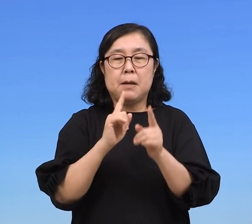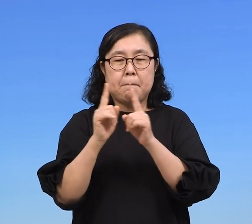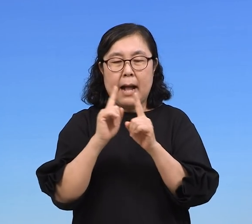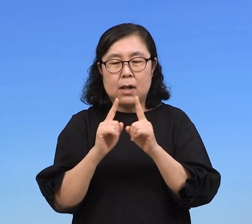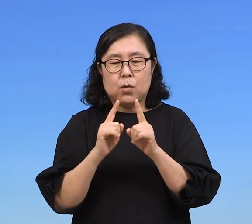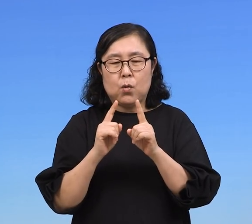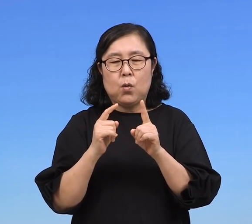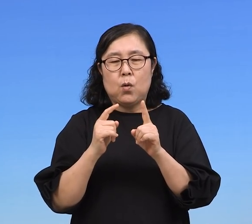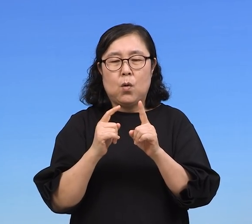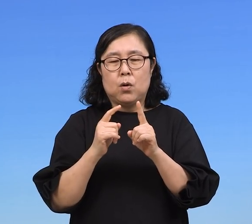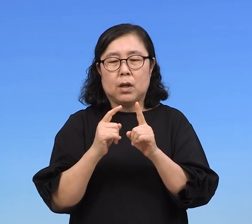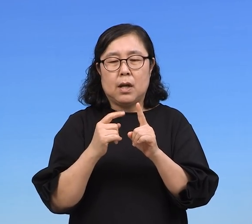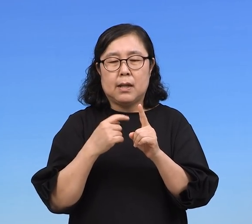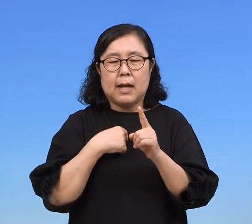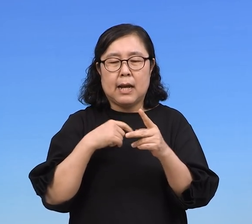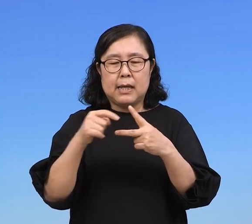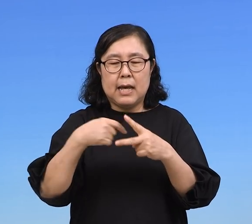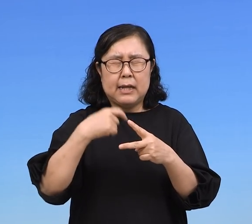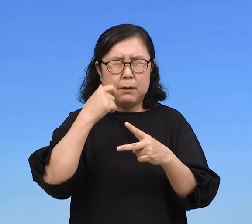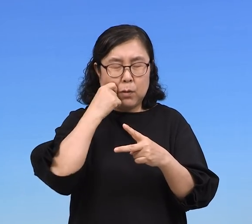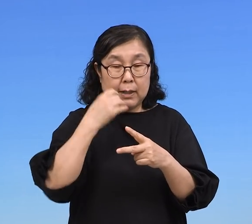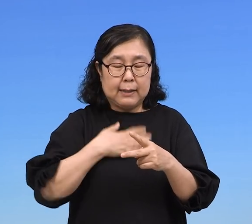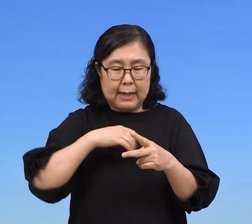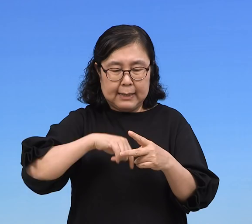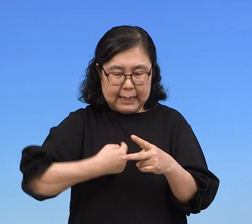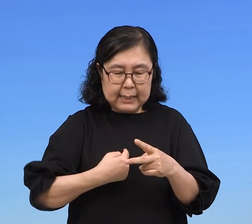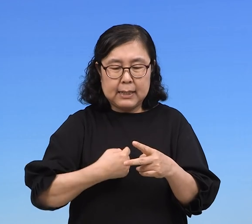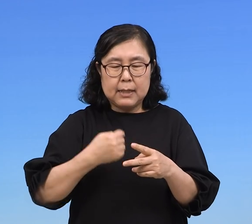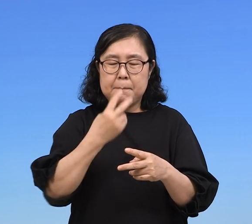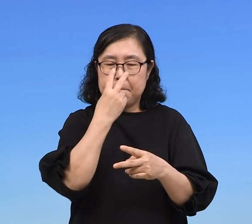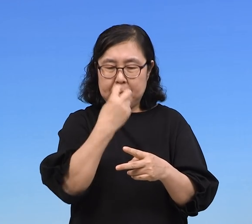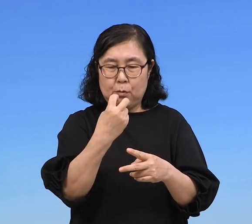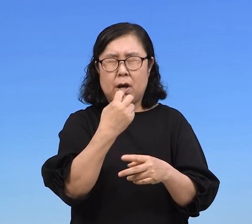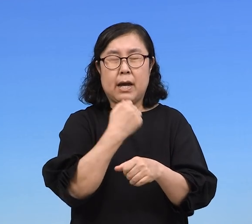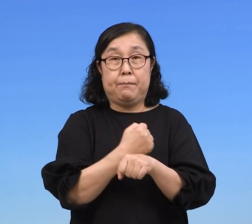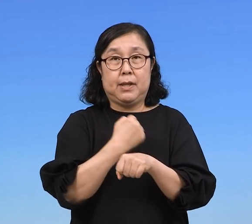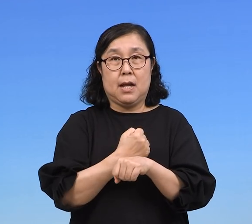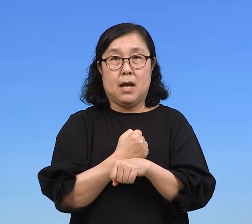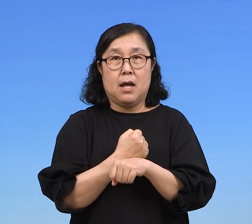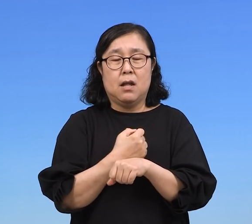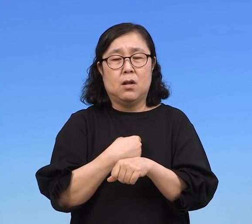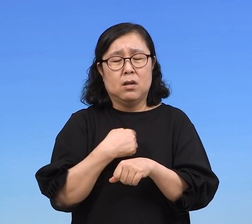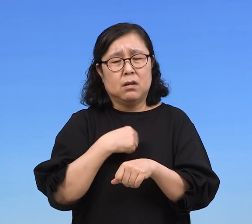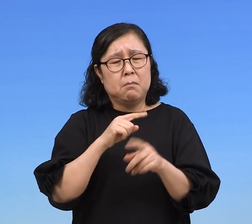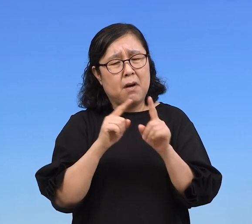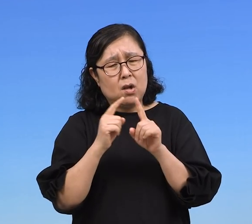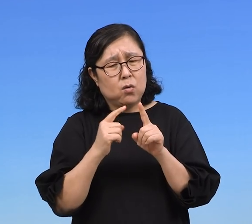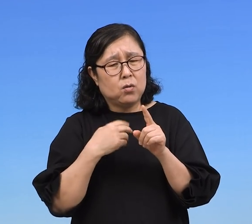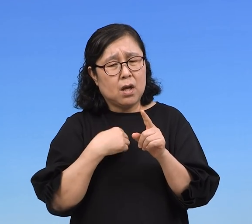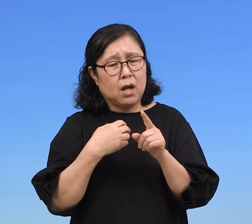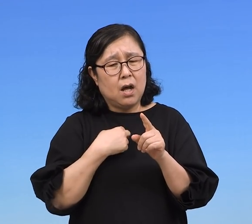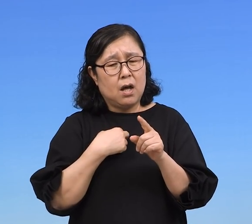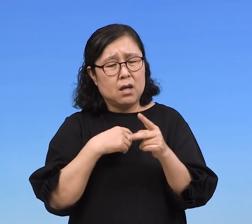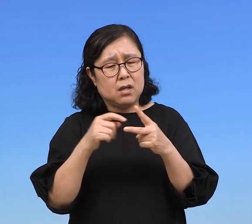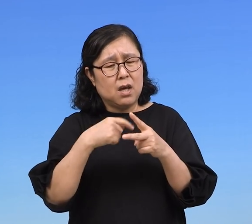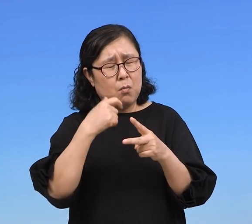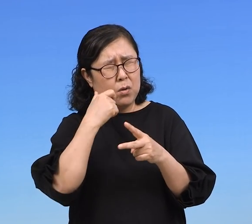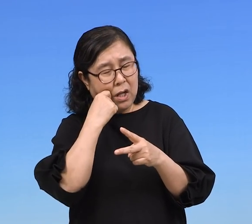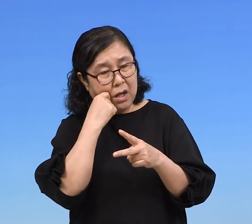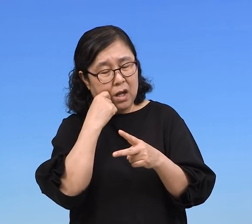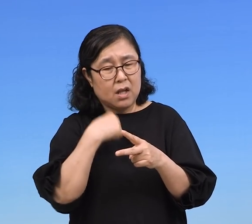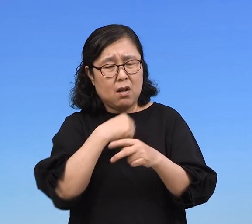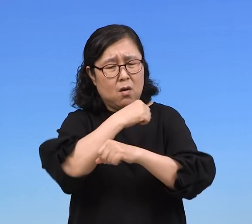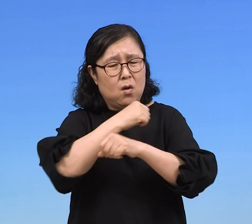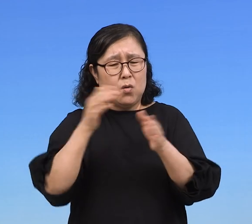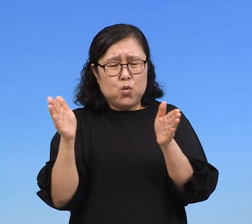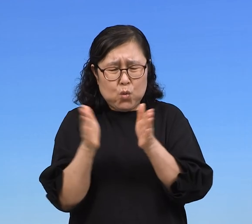정도 말도 포용하지 못하는 얕은 내가 미운 거예요. 난 왜 이 정도도 포용하지 못하는 어떻게